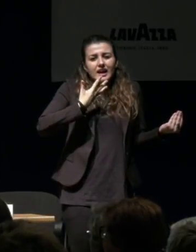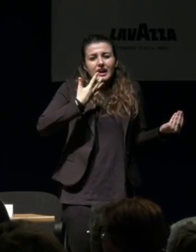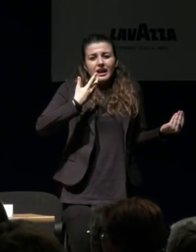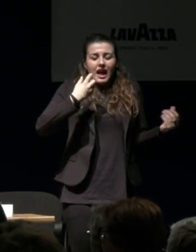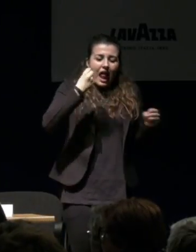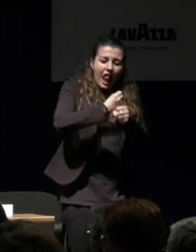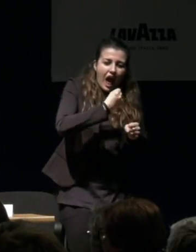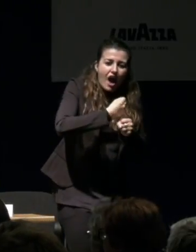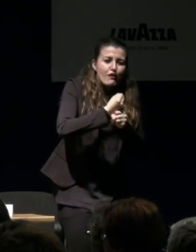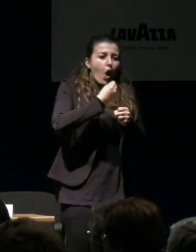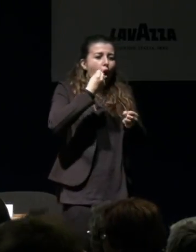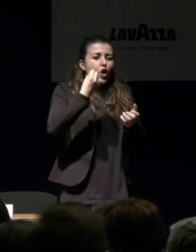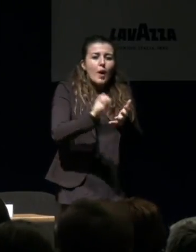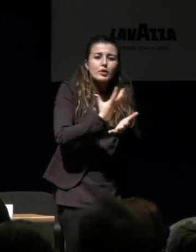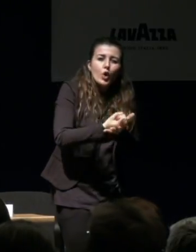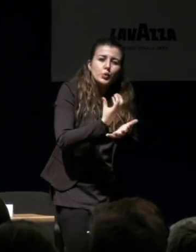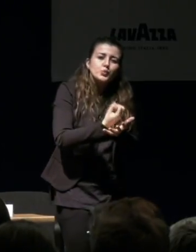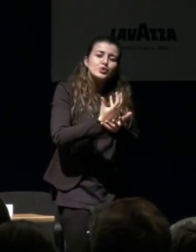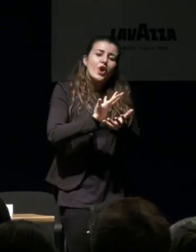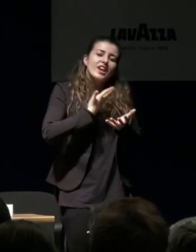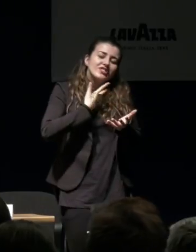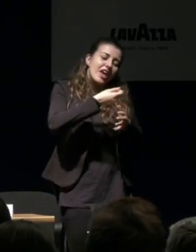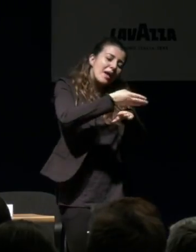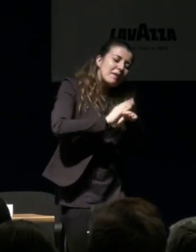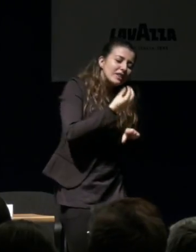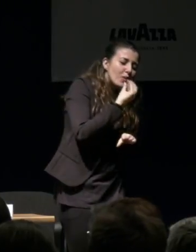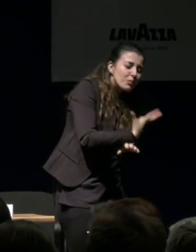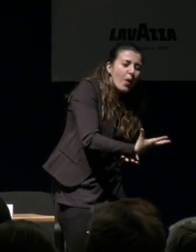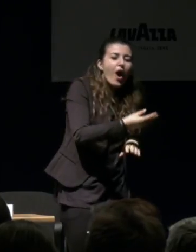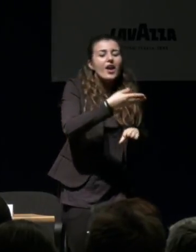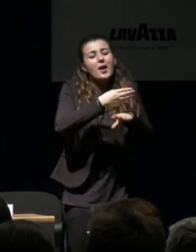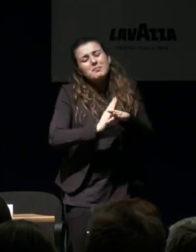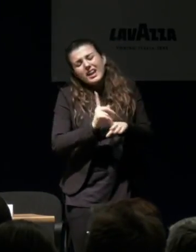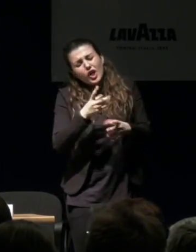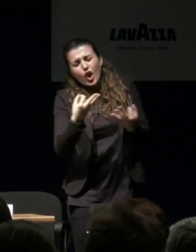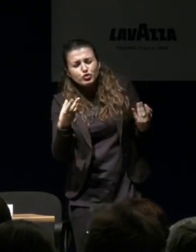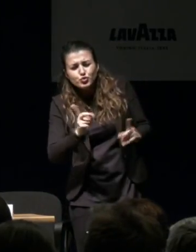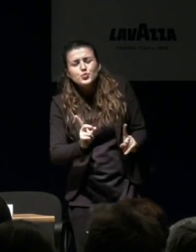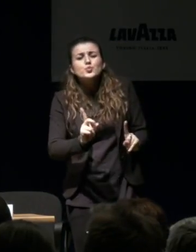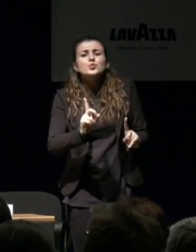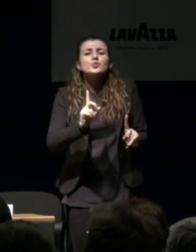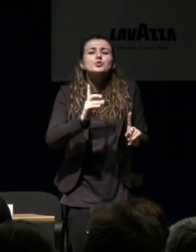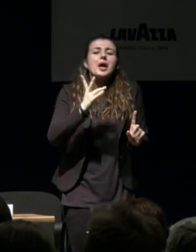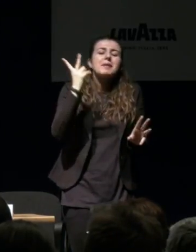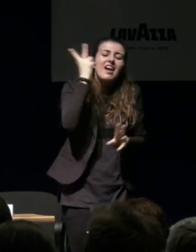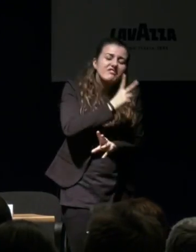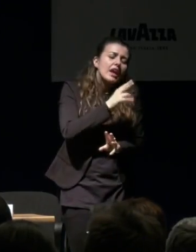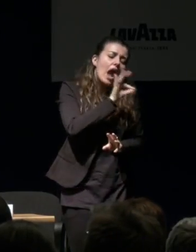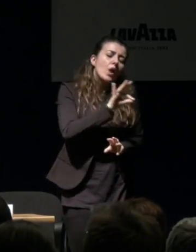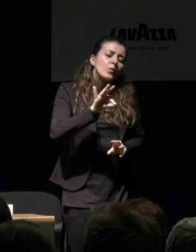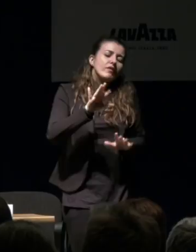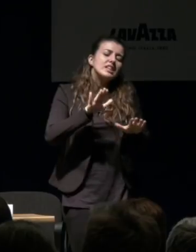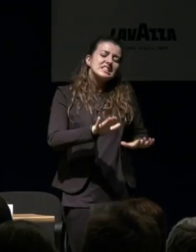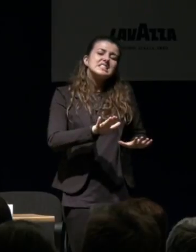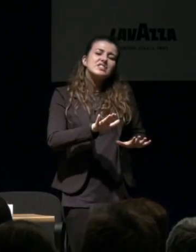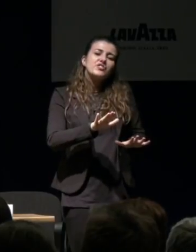lavoro di produzione si fanno le cose buone le cose meno buone le cose giuste delle cose meno giuste ma ogni tanto si si ferma o